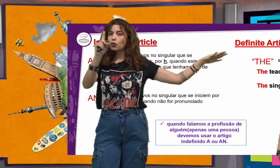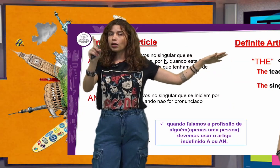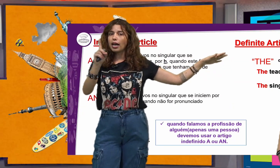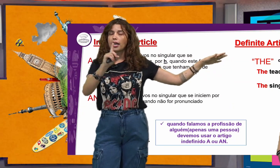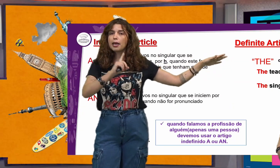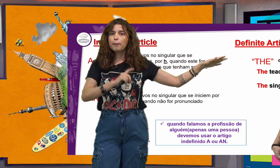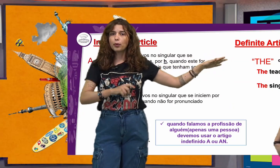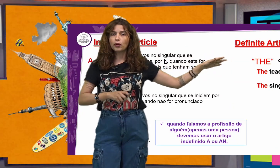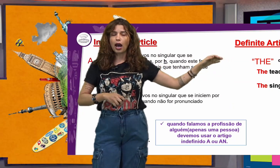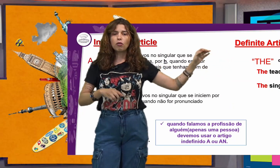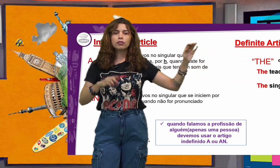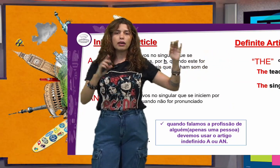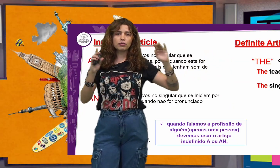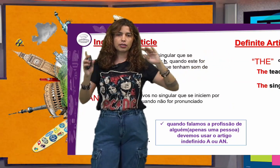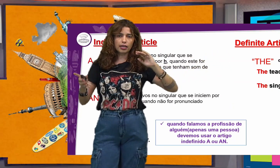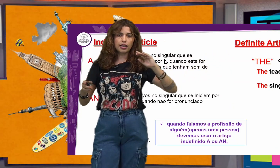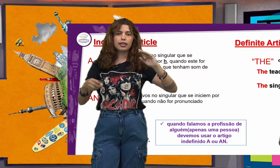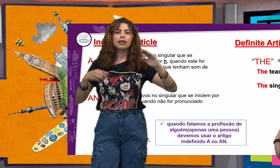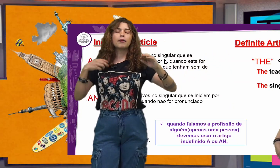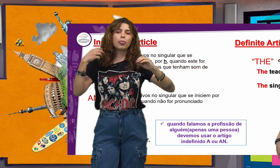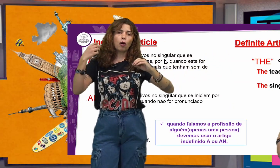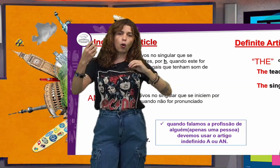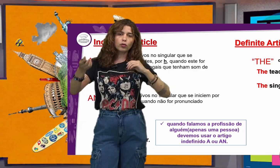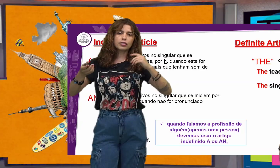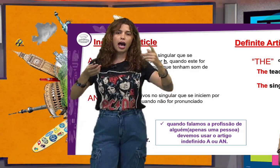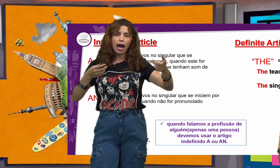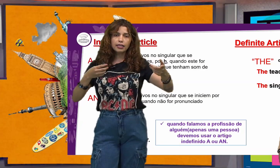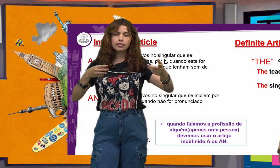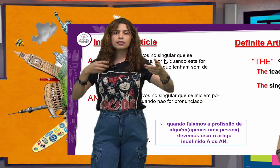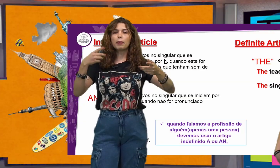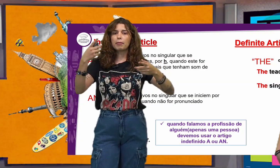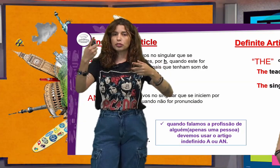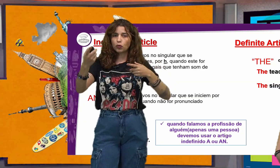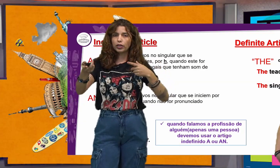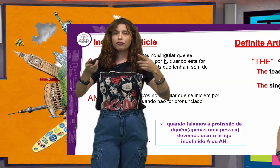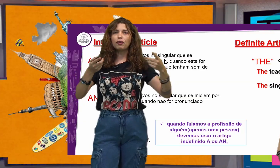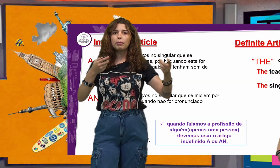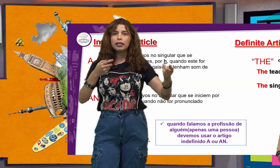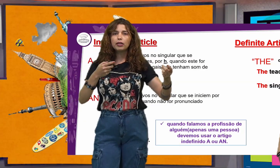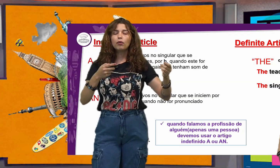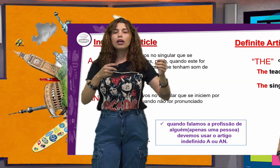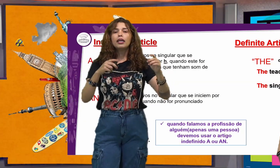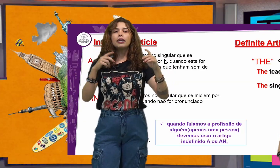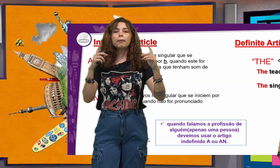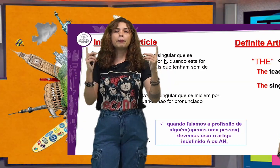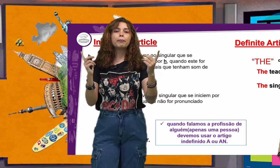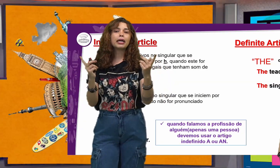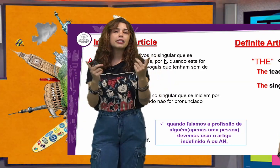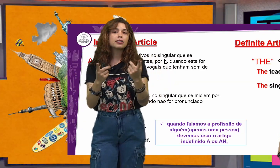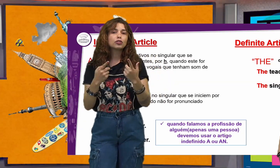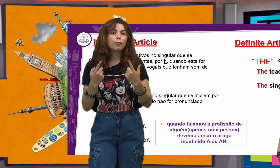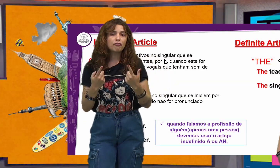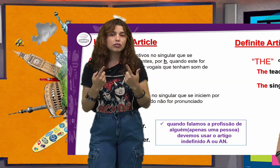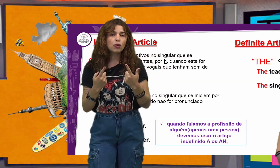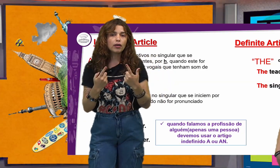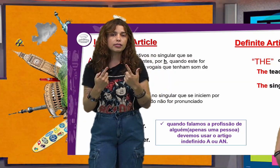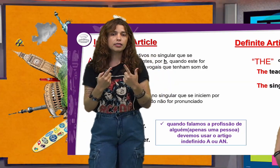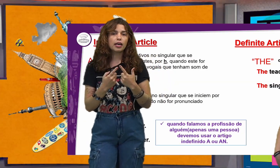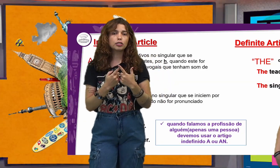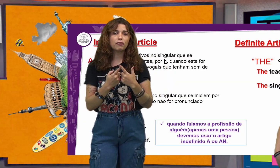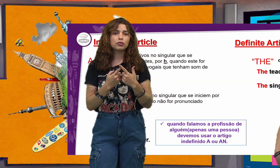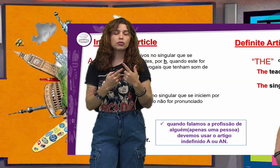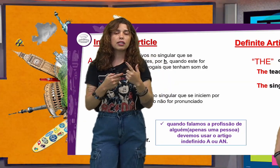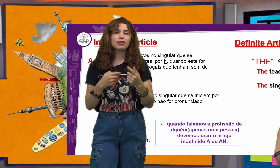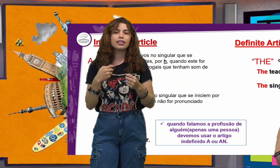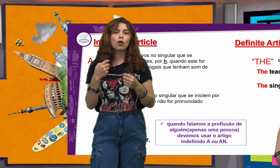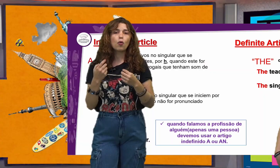Para singular e plural, né? Você tem ali os as, também masculino e feminino. E para a questão de profissões, na